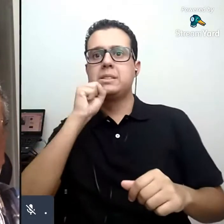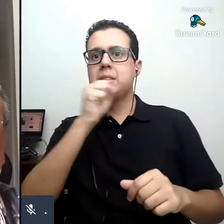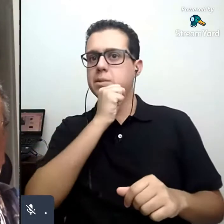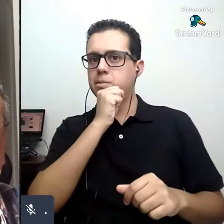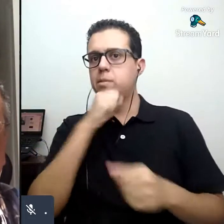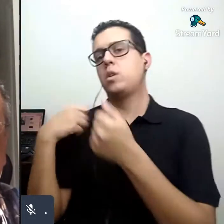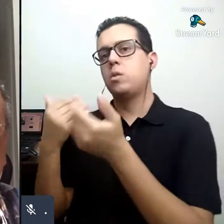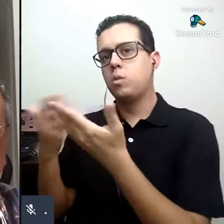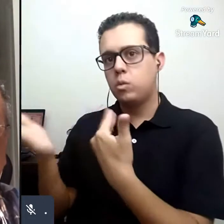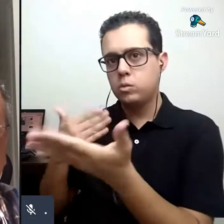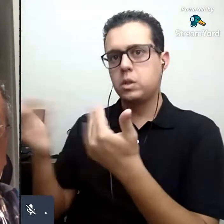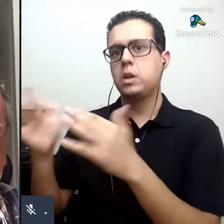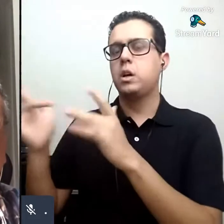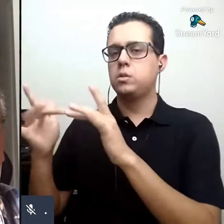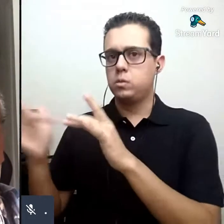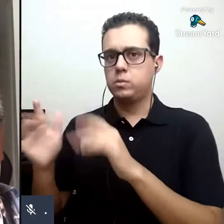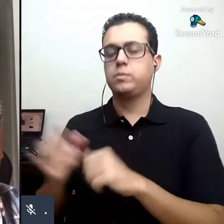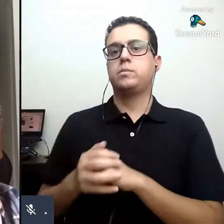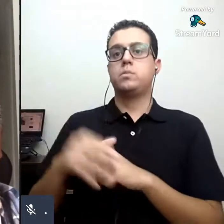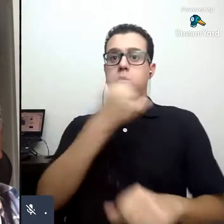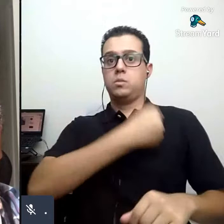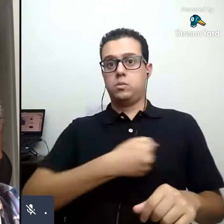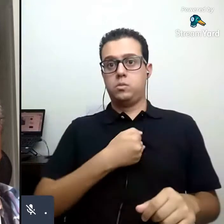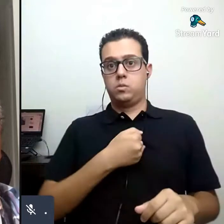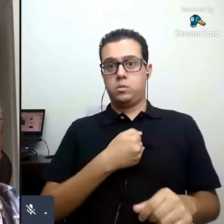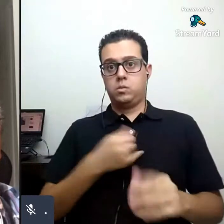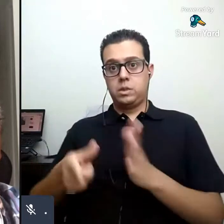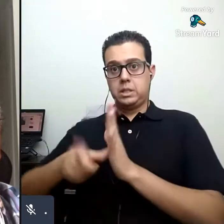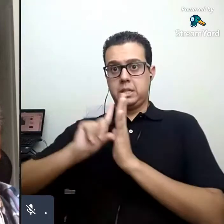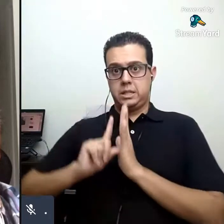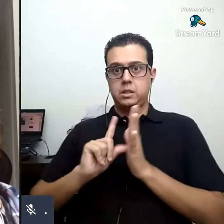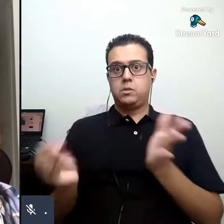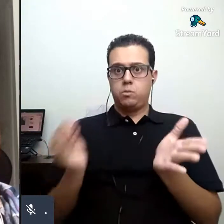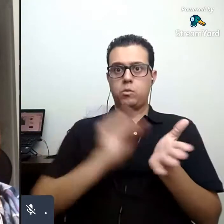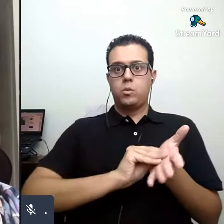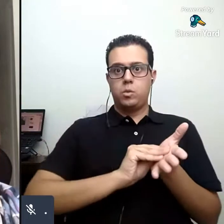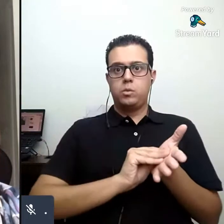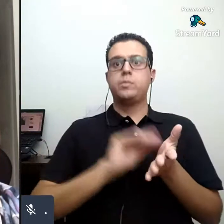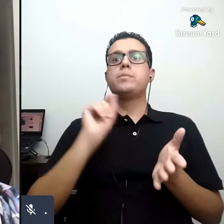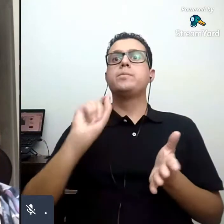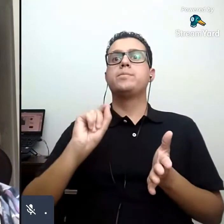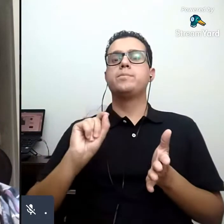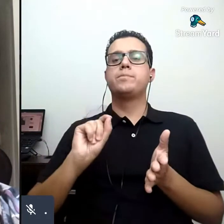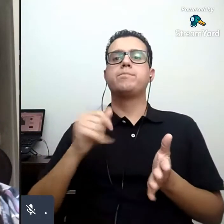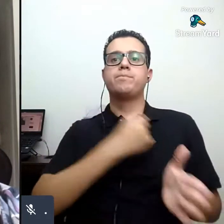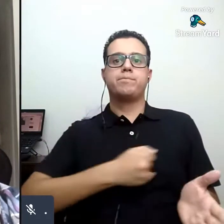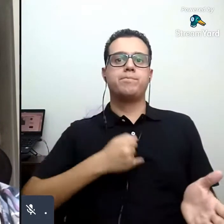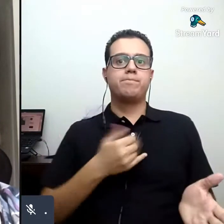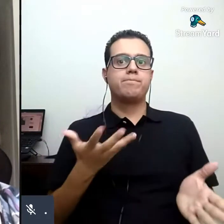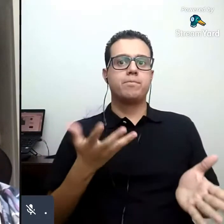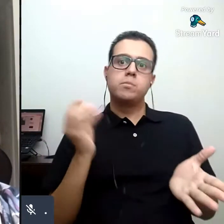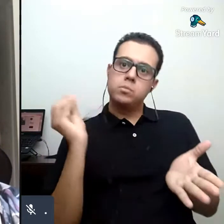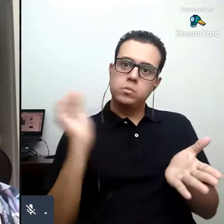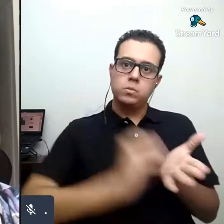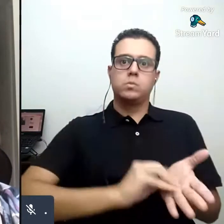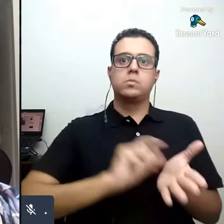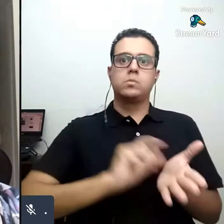João descrever esse segundo sinal, ele faz questão de falar que